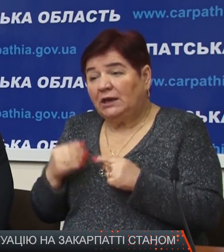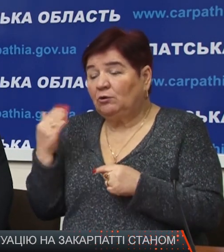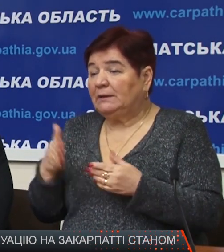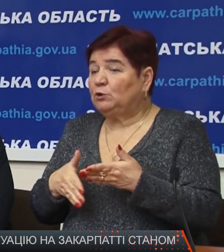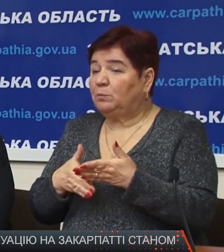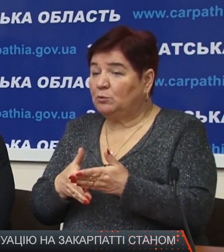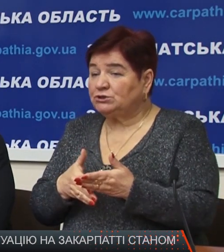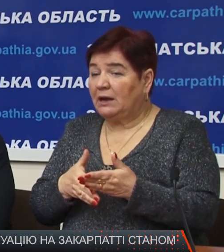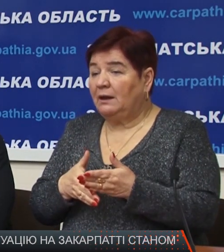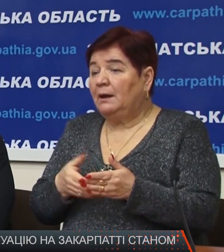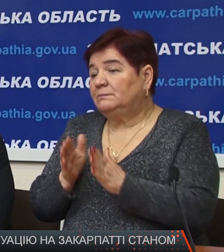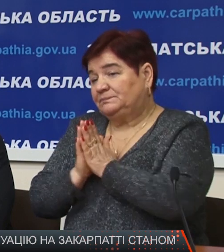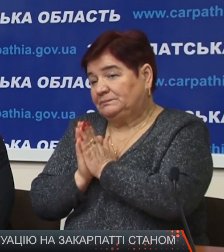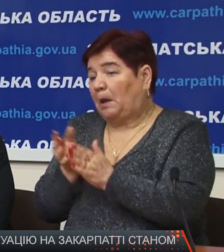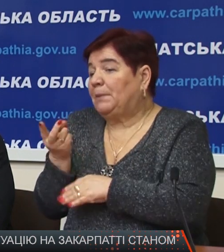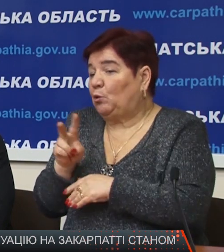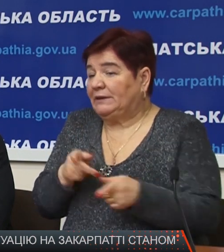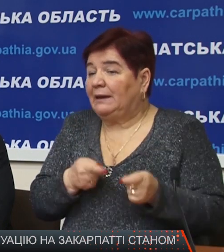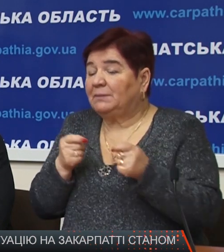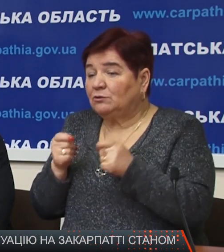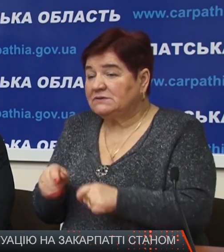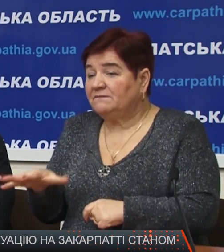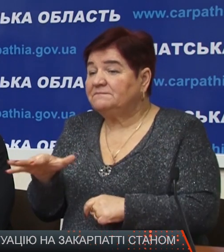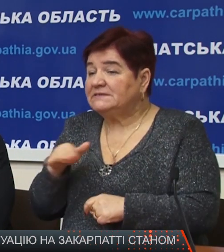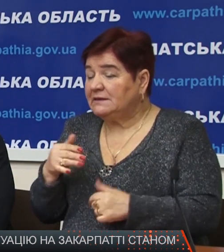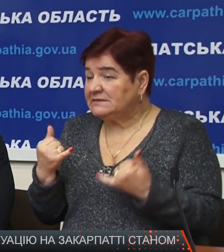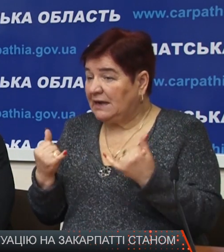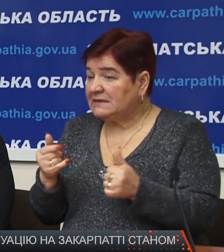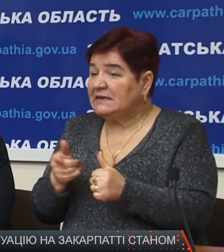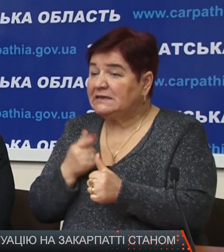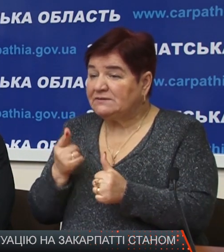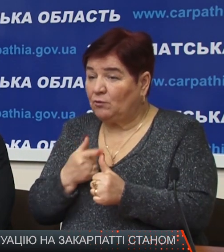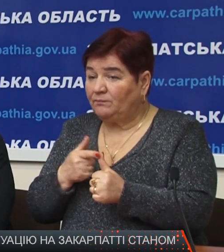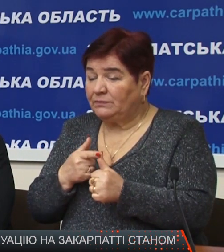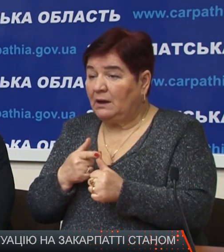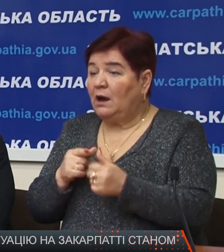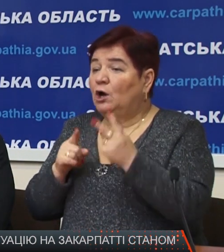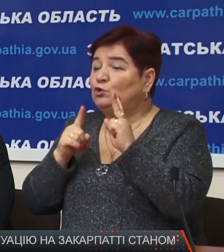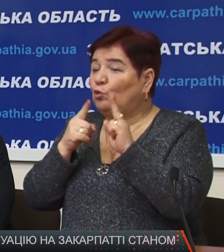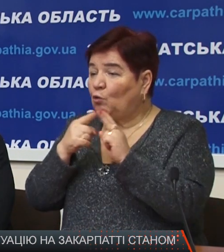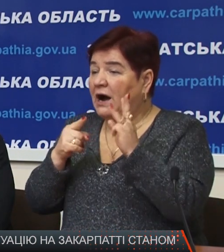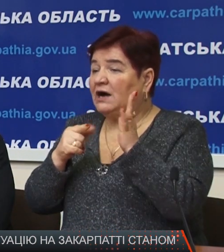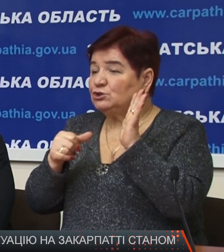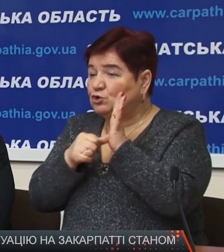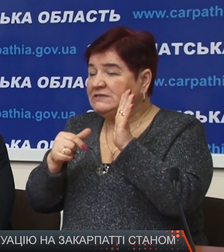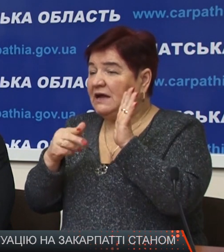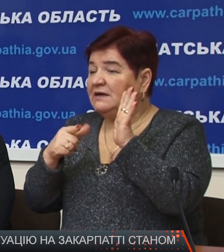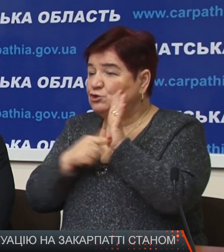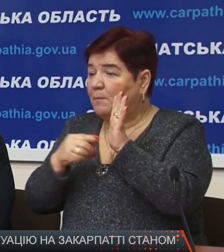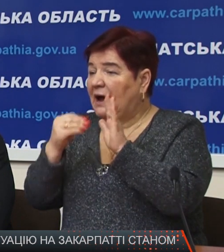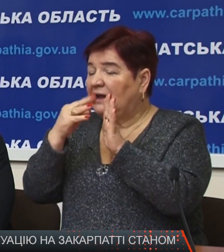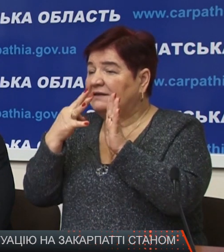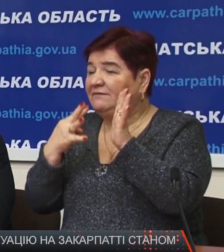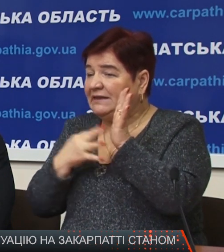ласка, приходьте і приносьте. Ці навчальні заклади, які я зараз ще раз назву, це 2 школа, 6, 7, 8, 19